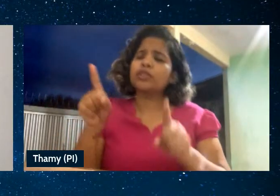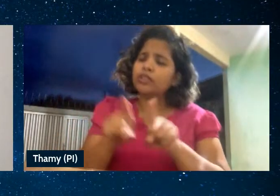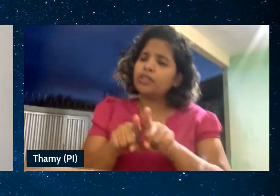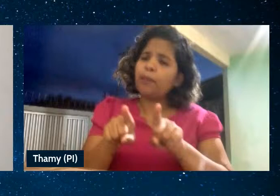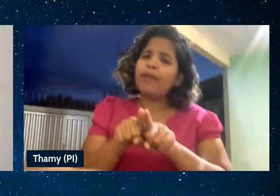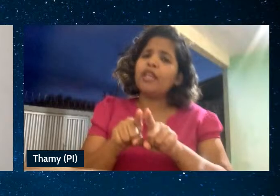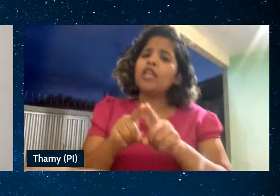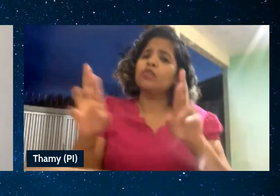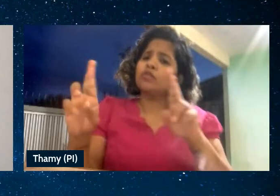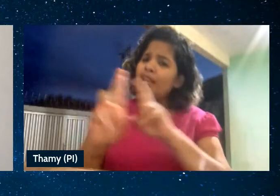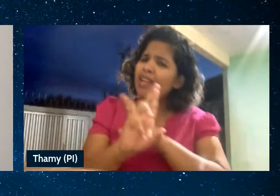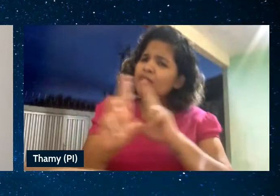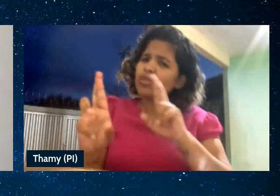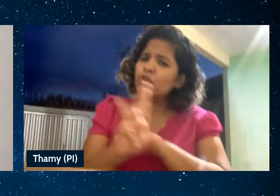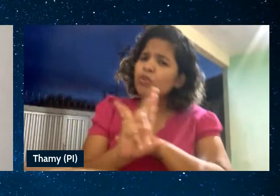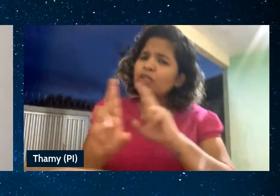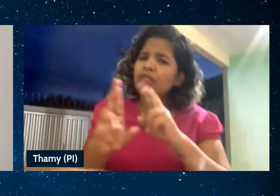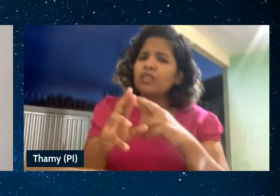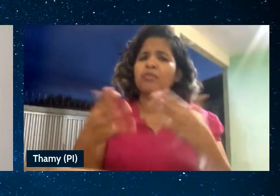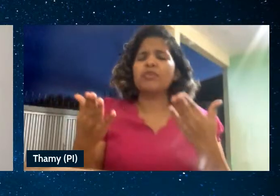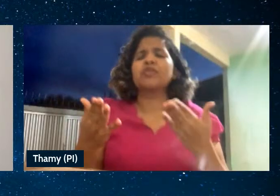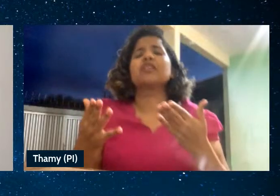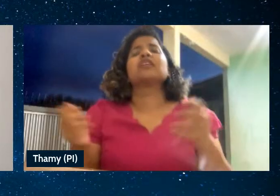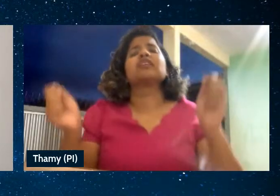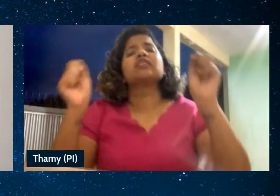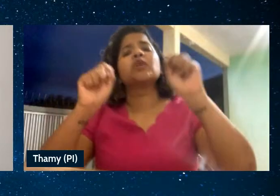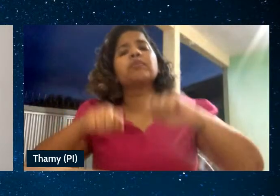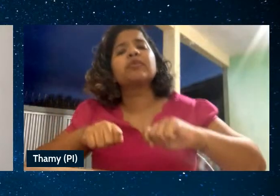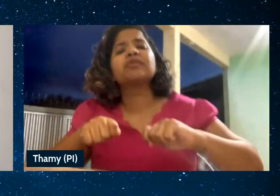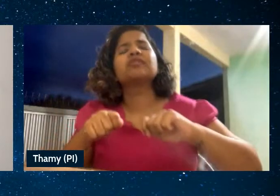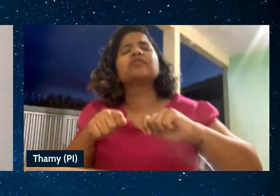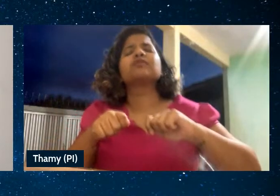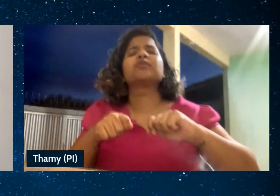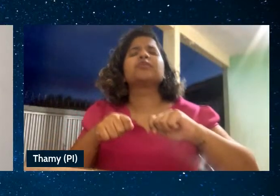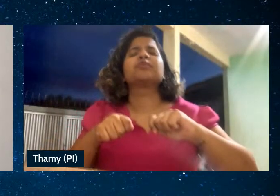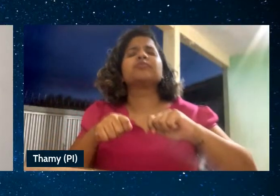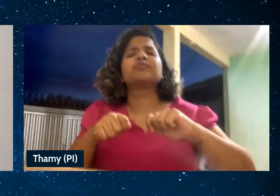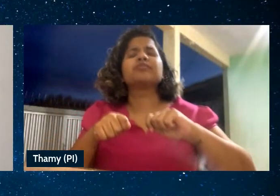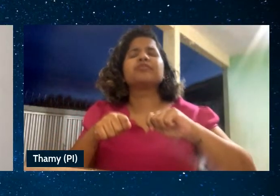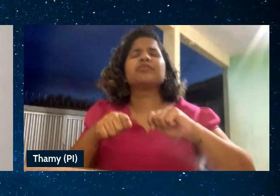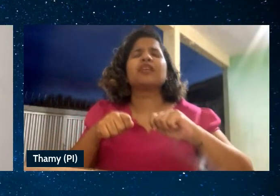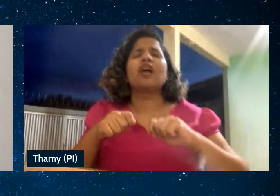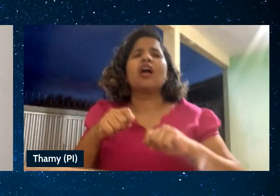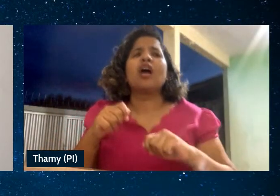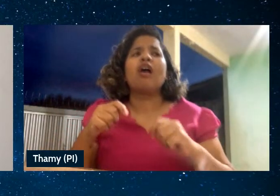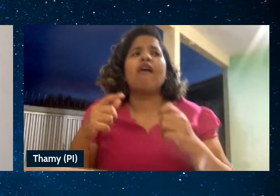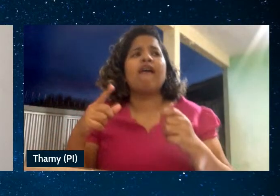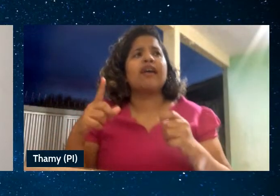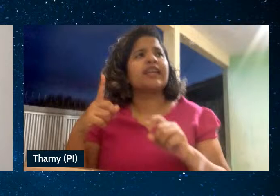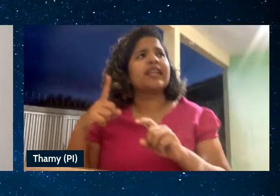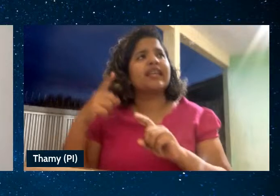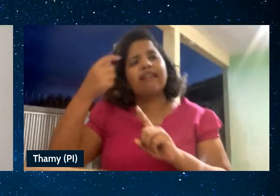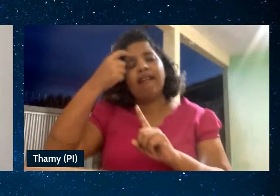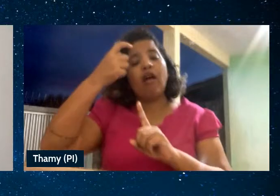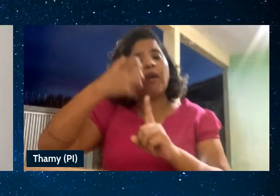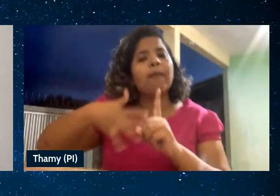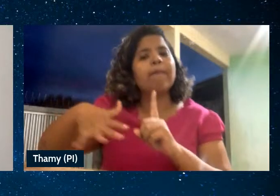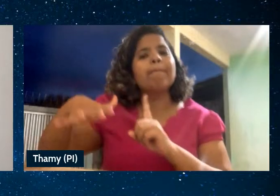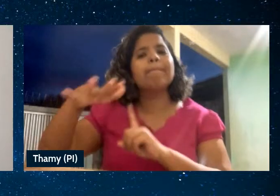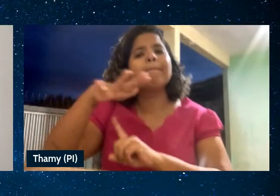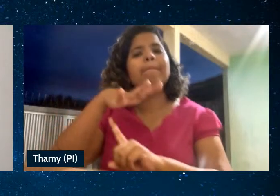com eles que nós possamos passar da nossa maturidade não